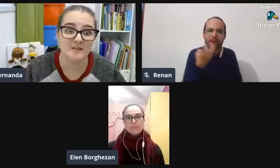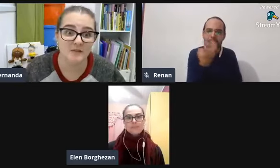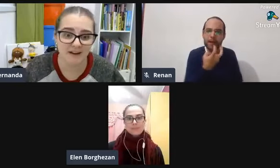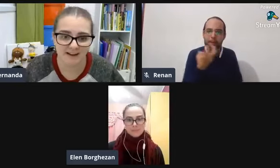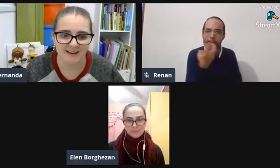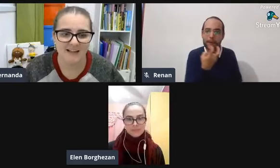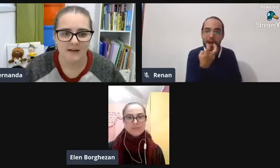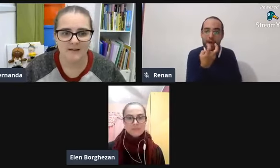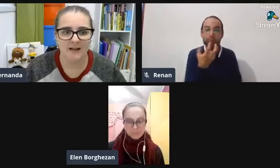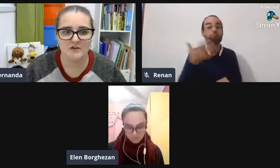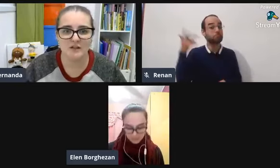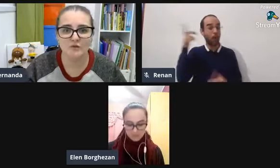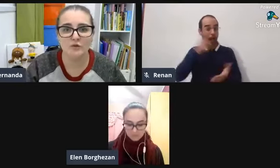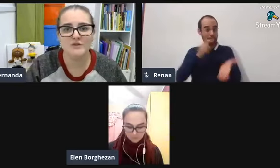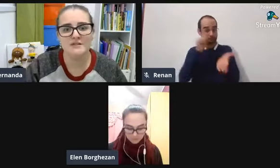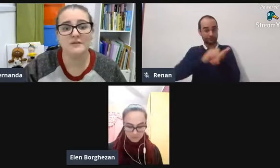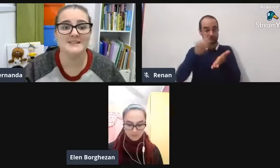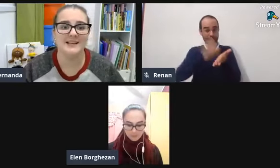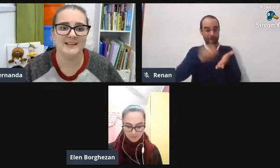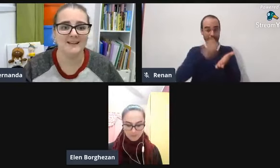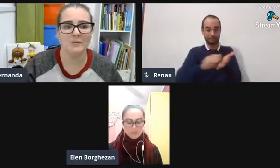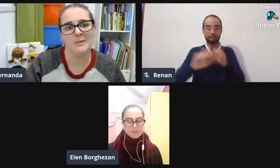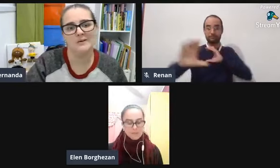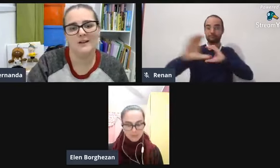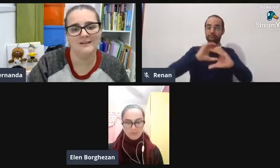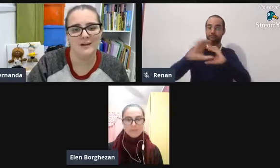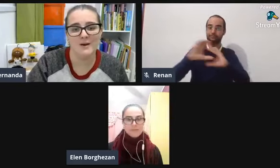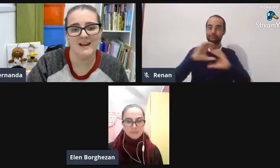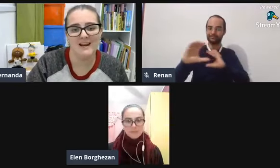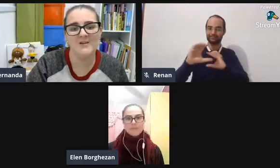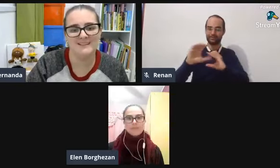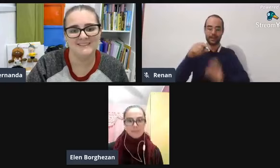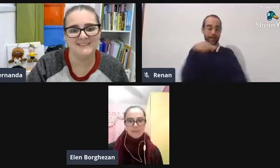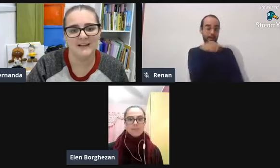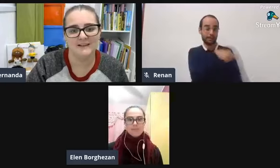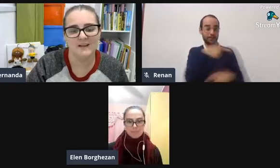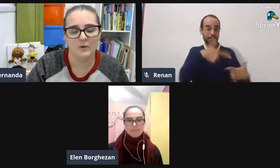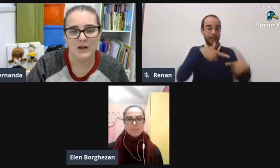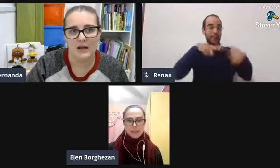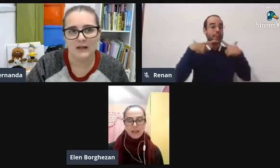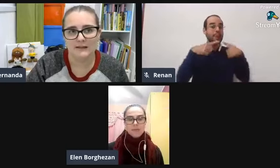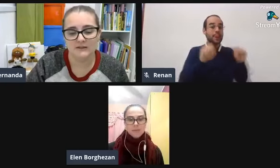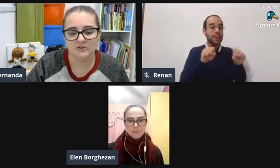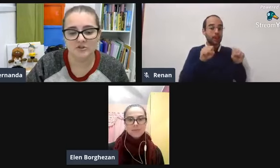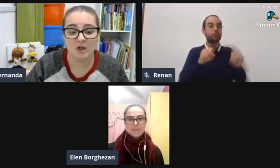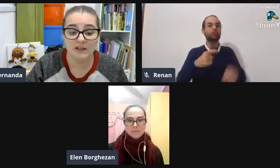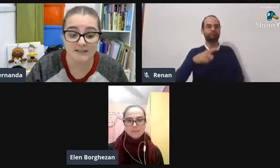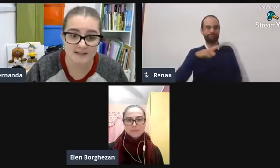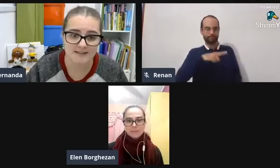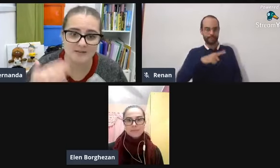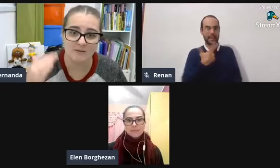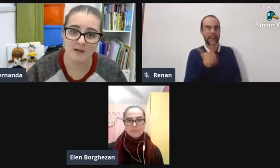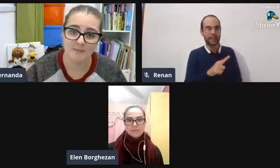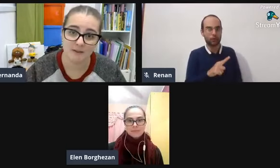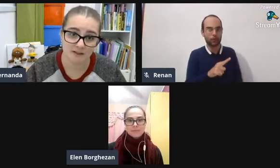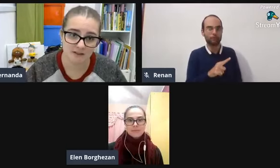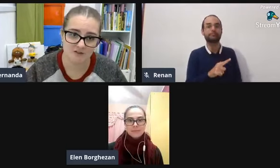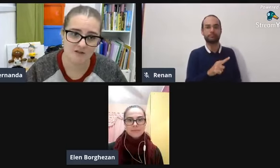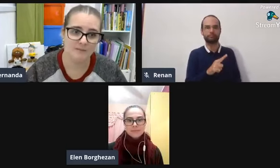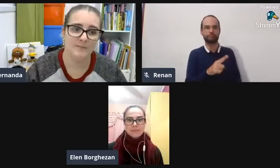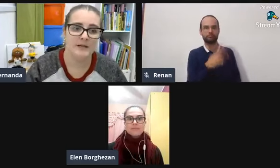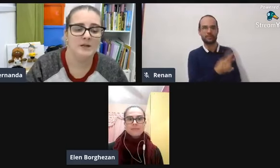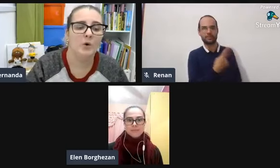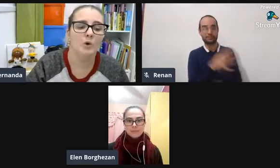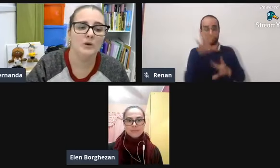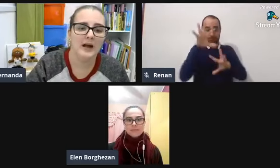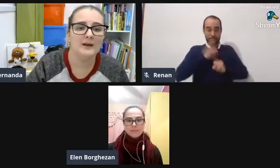conta de escrever, entende que tudo se facilita no momento que ele tem uma língua, né? Então, claro. Só que assim, isso é bem